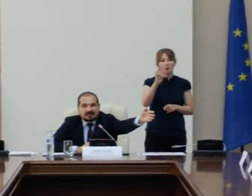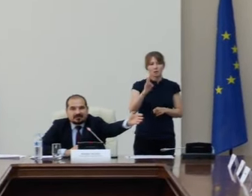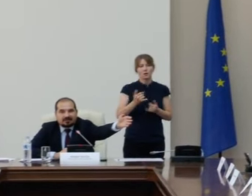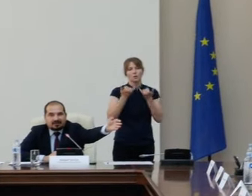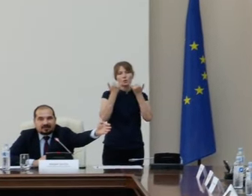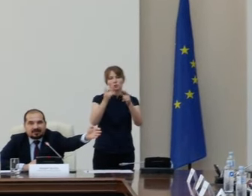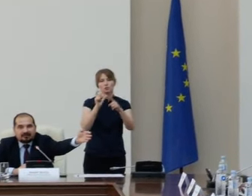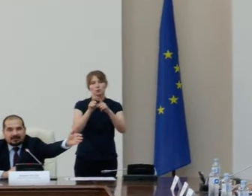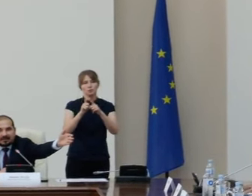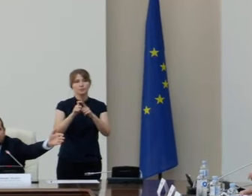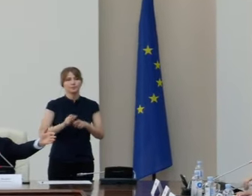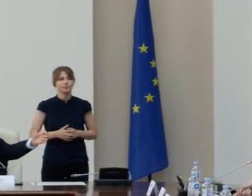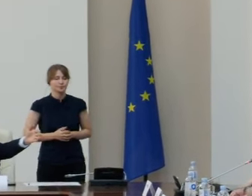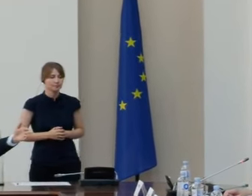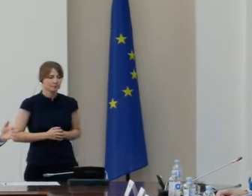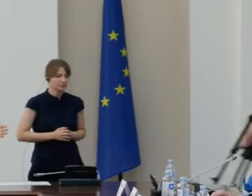pentru colegii cu camera